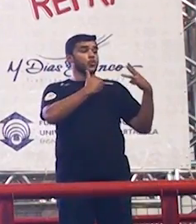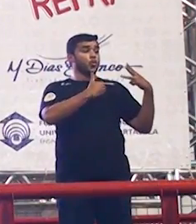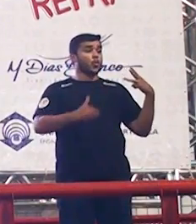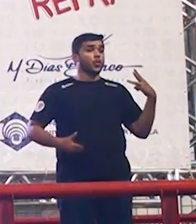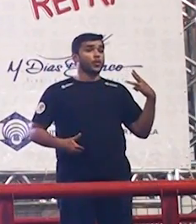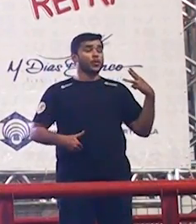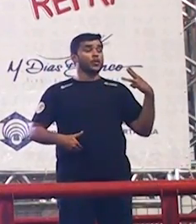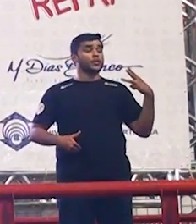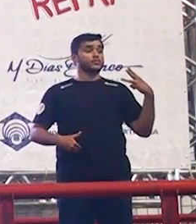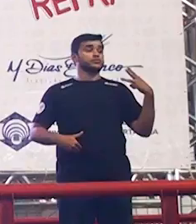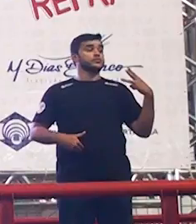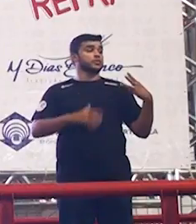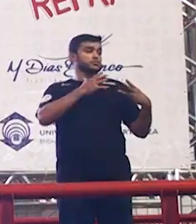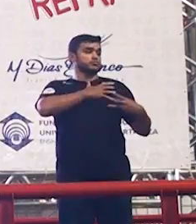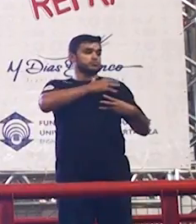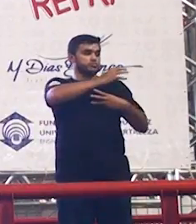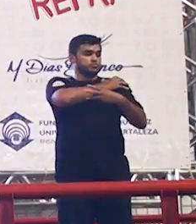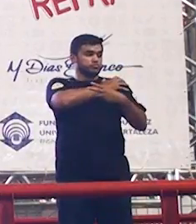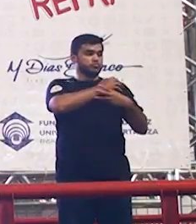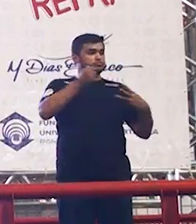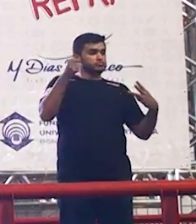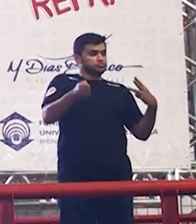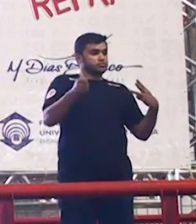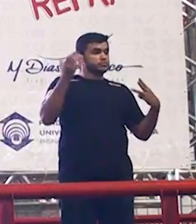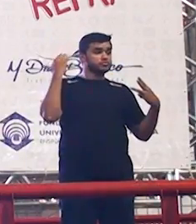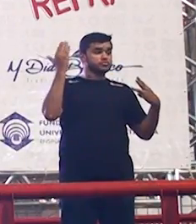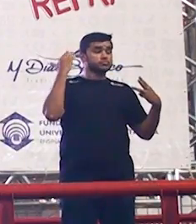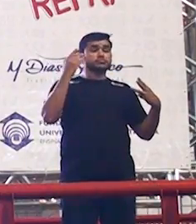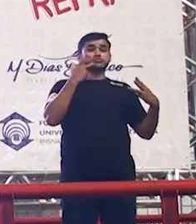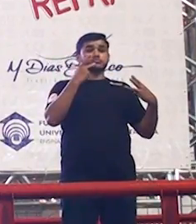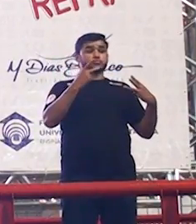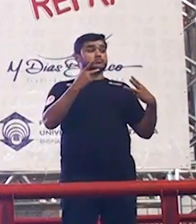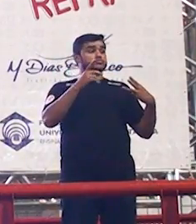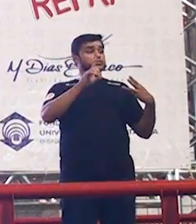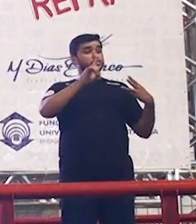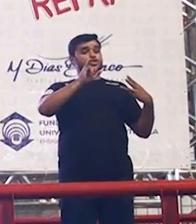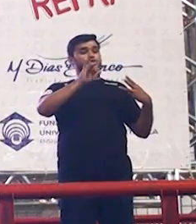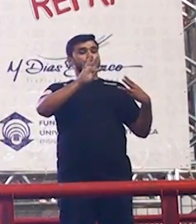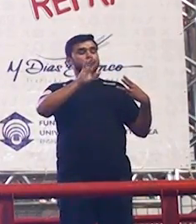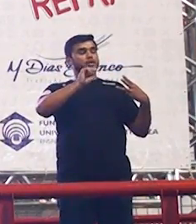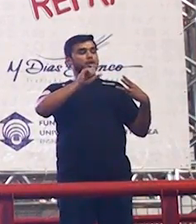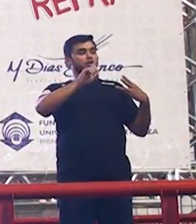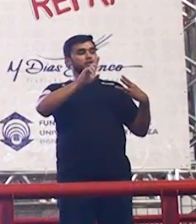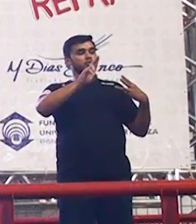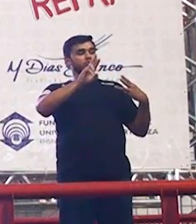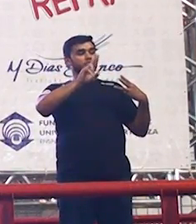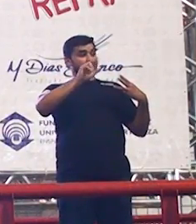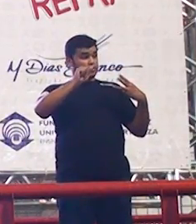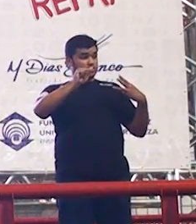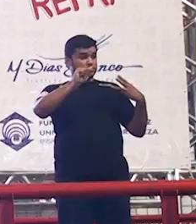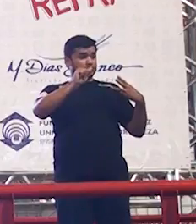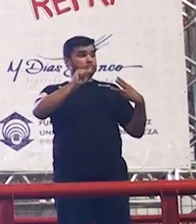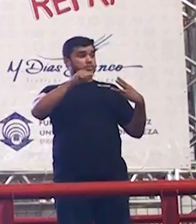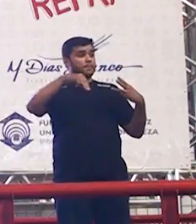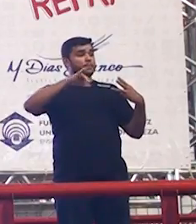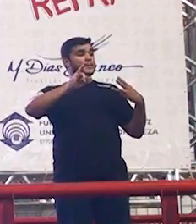governos civil-militares no Brasil, vulgo conhecido como ditadura militar, mas